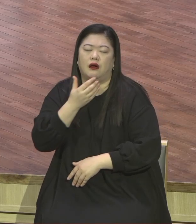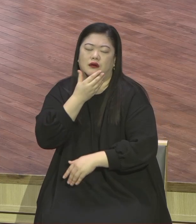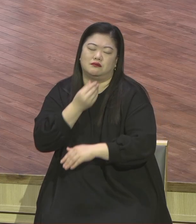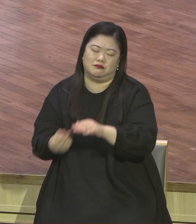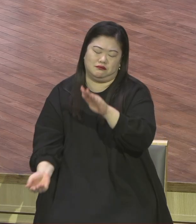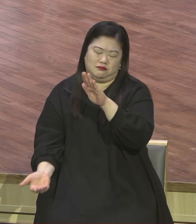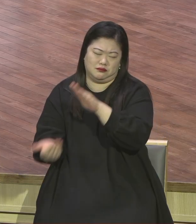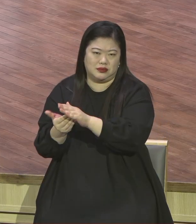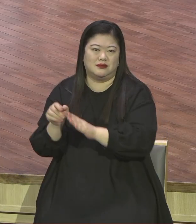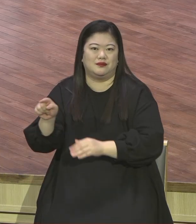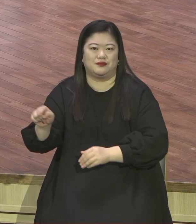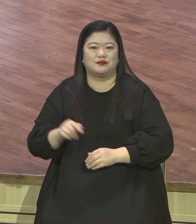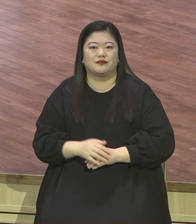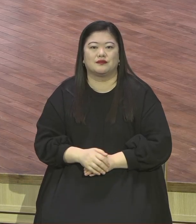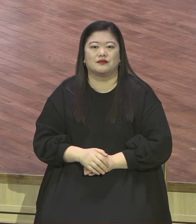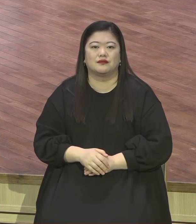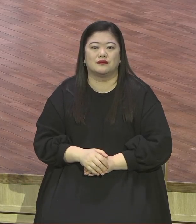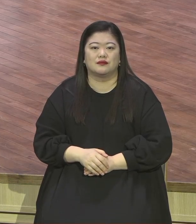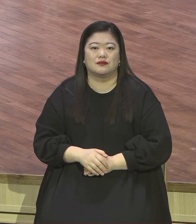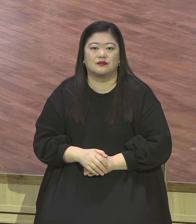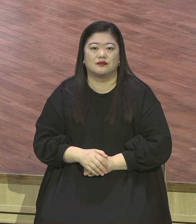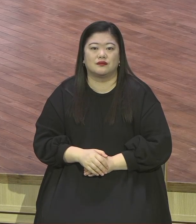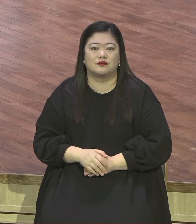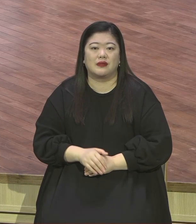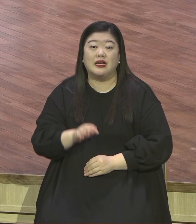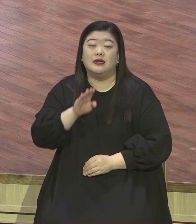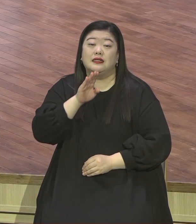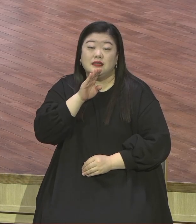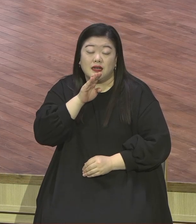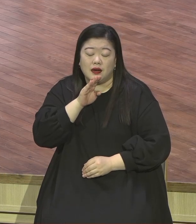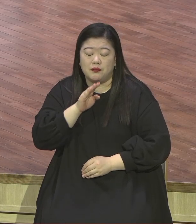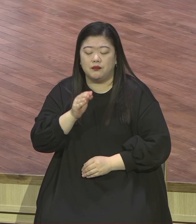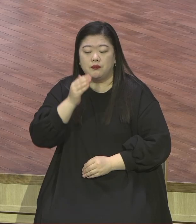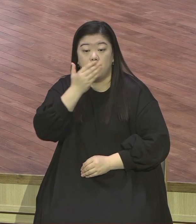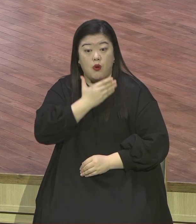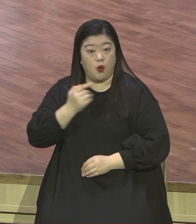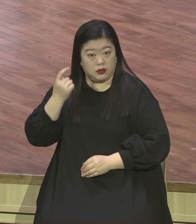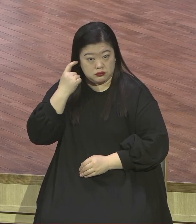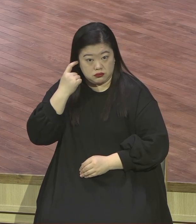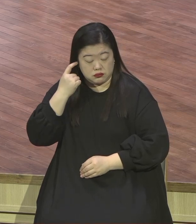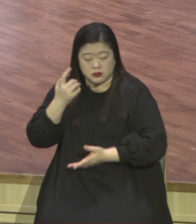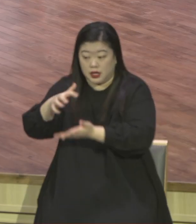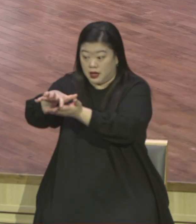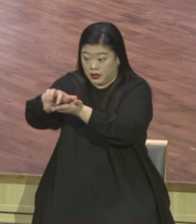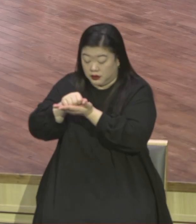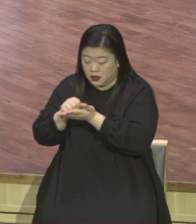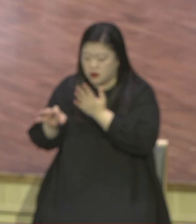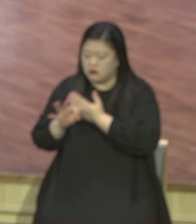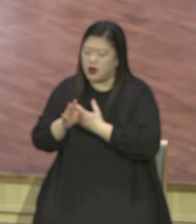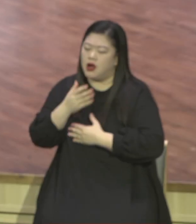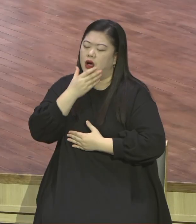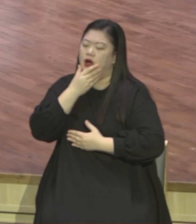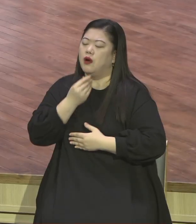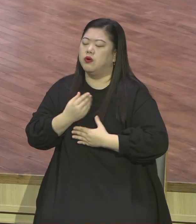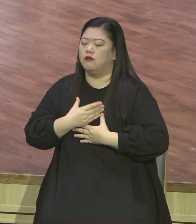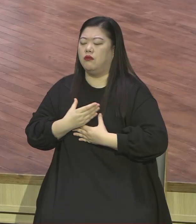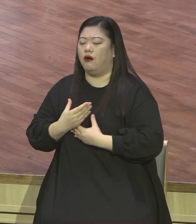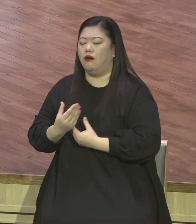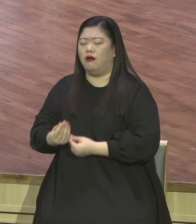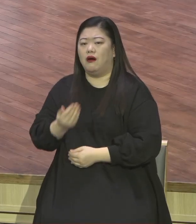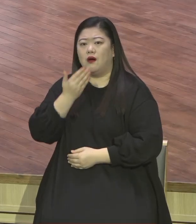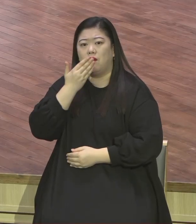참된 회복과 안식을 주는 복음과는 갈수록 점점점 거리가 멀어져요